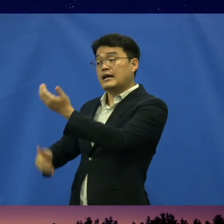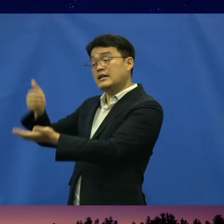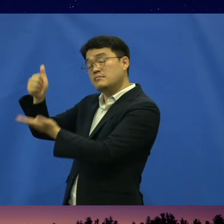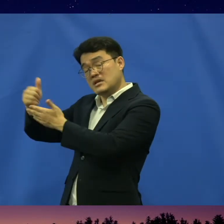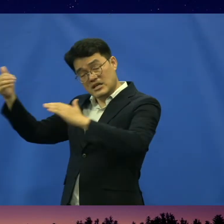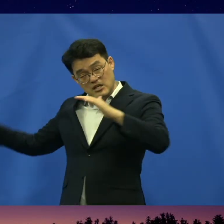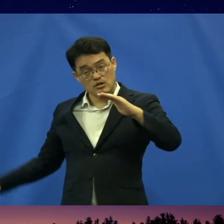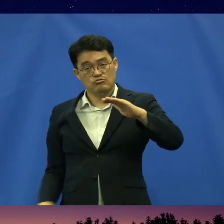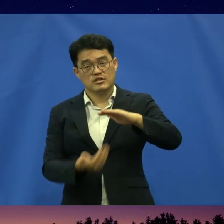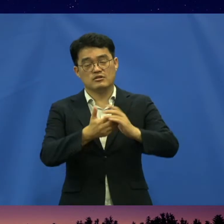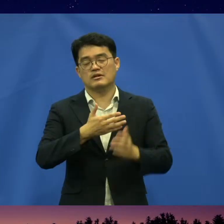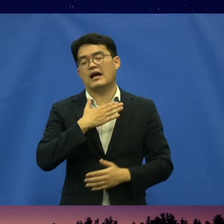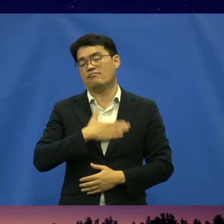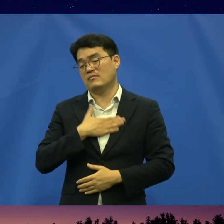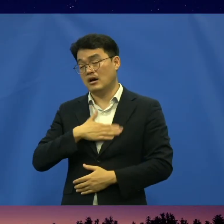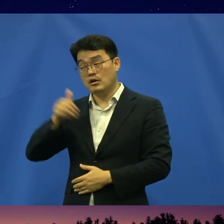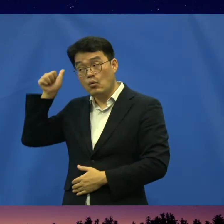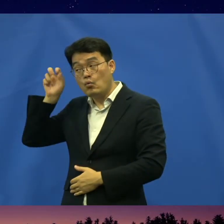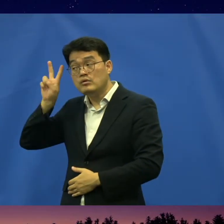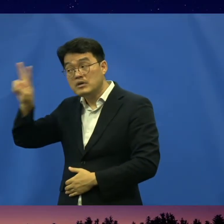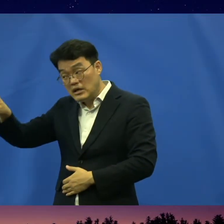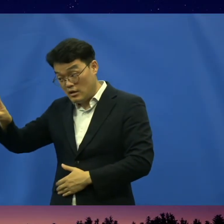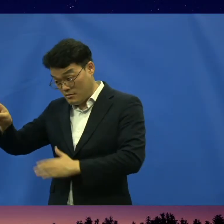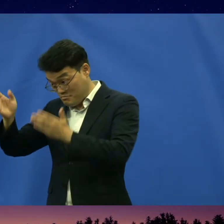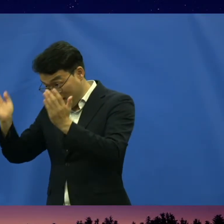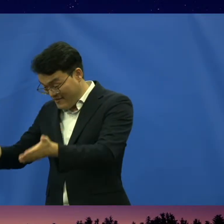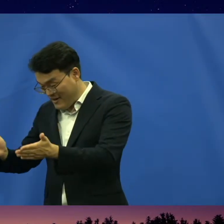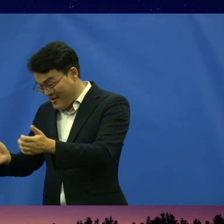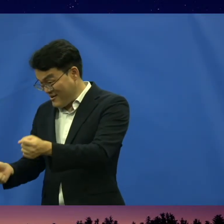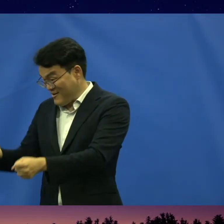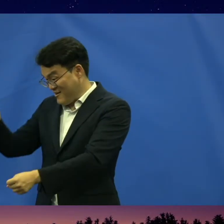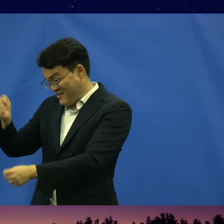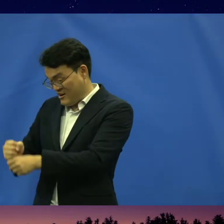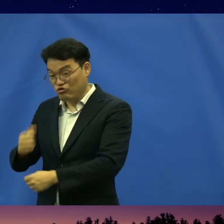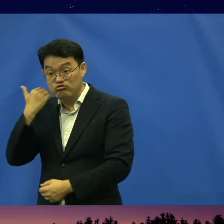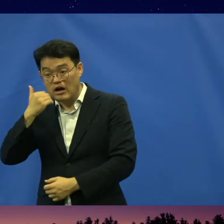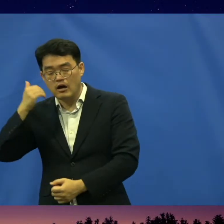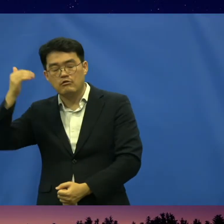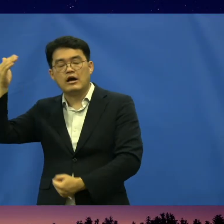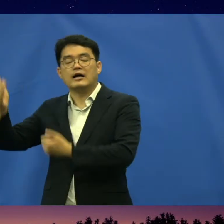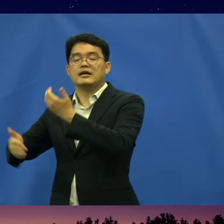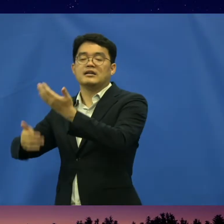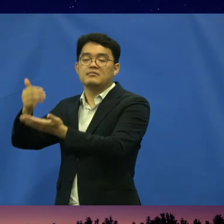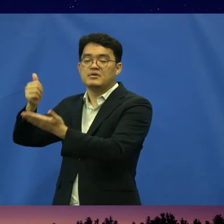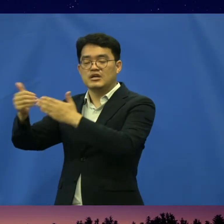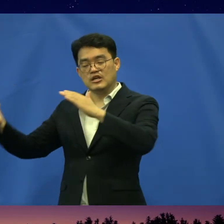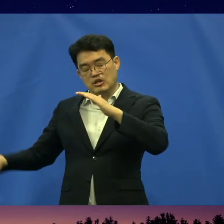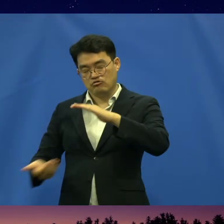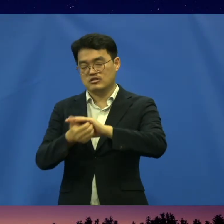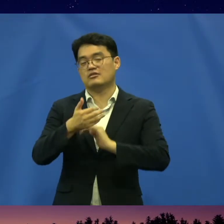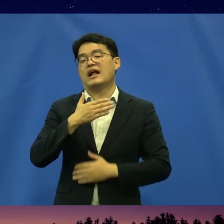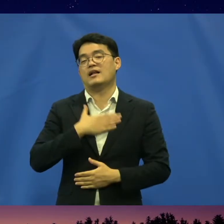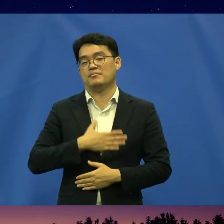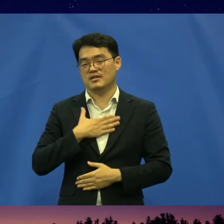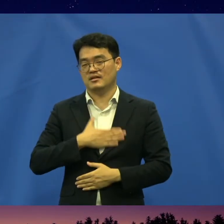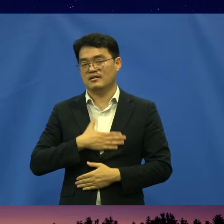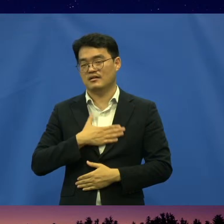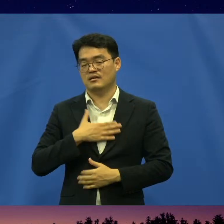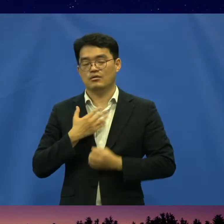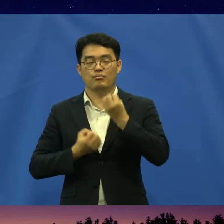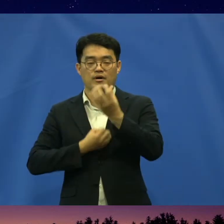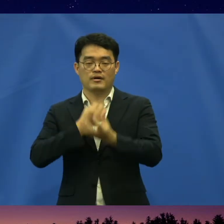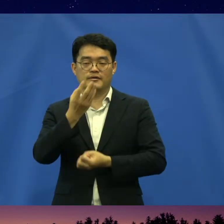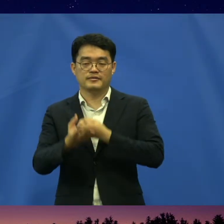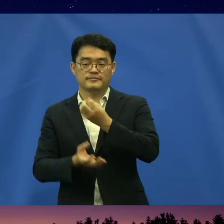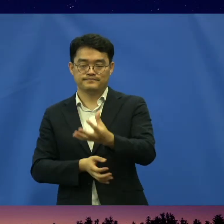알미니라. 그러니까 느헤미야는 그걸 알았던 거죠. 이 일을 이루게 하신 분이 하나님이시라.